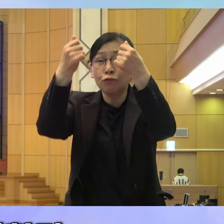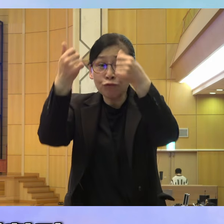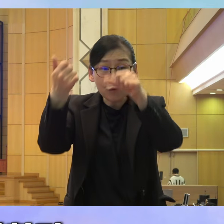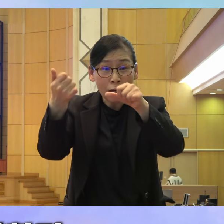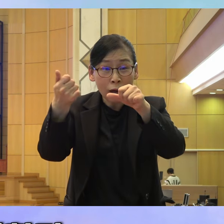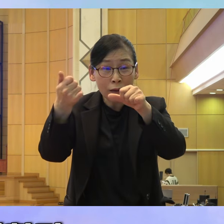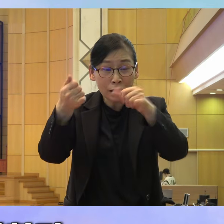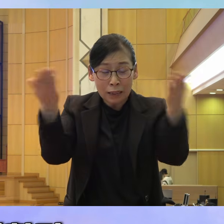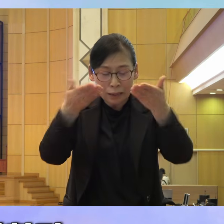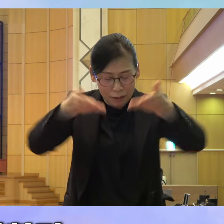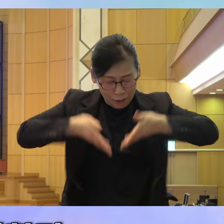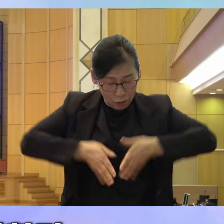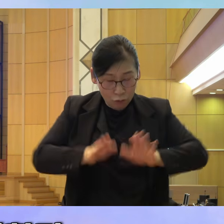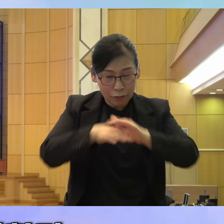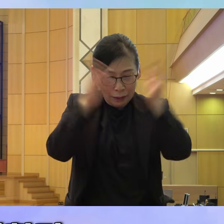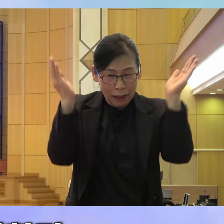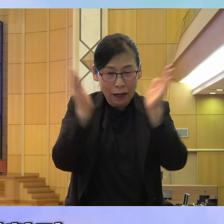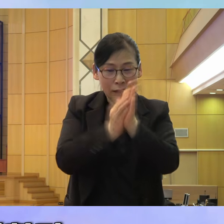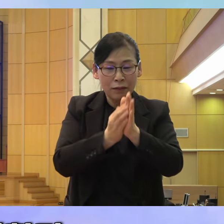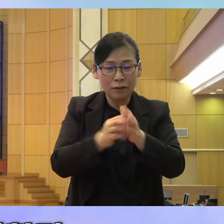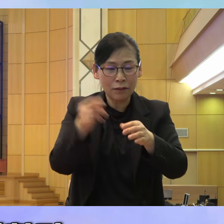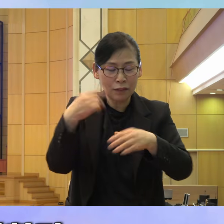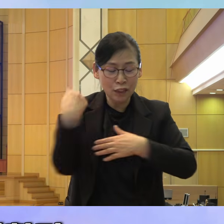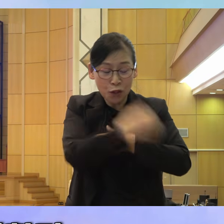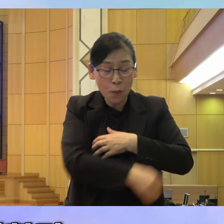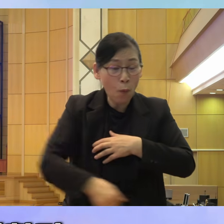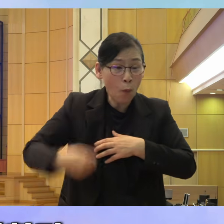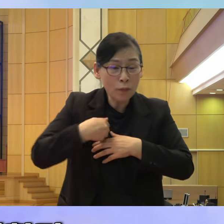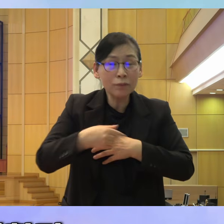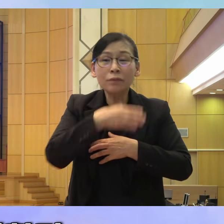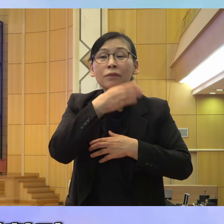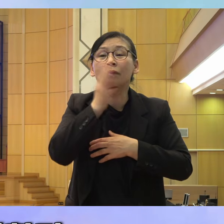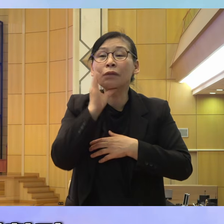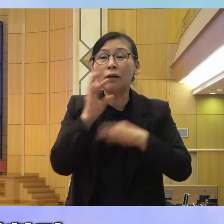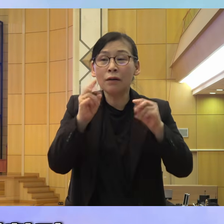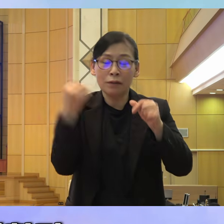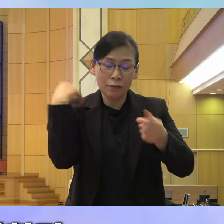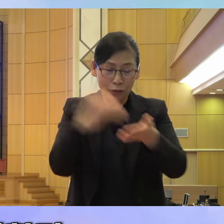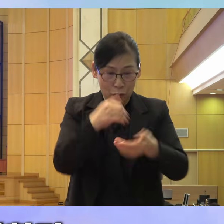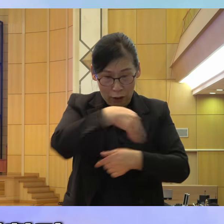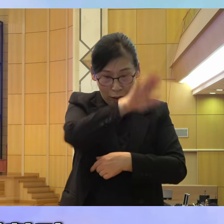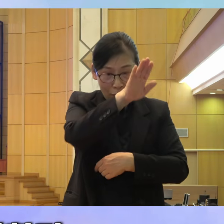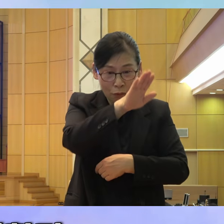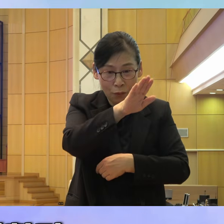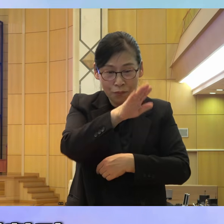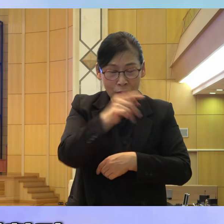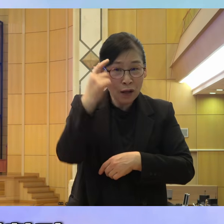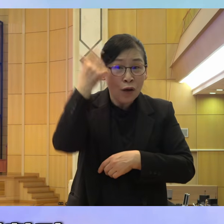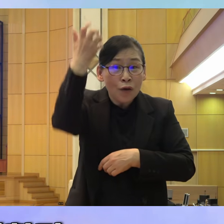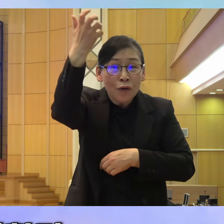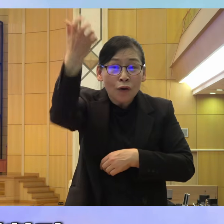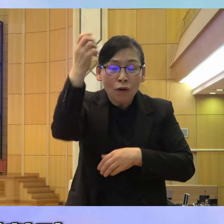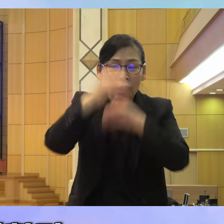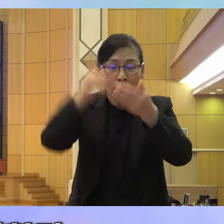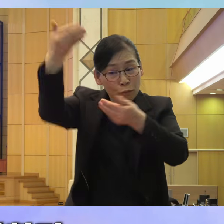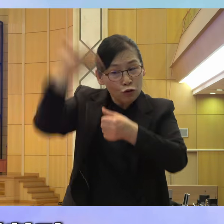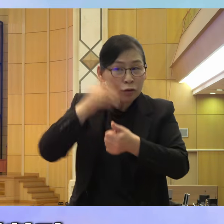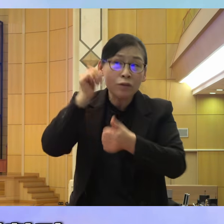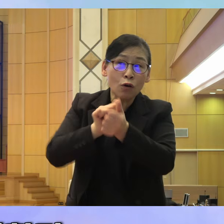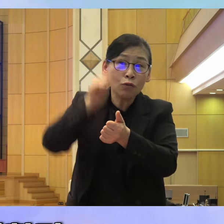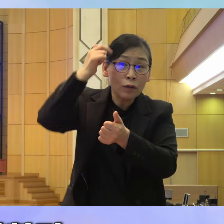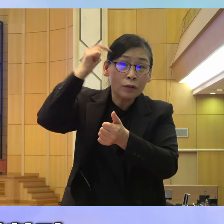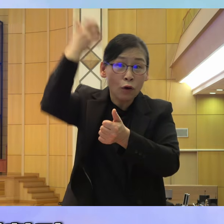죽으면 흙은 몸뚱아리, 육체는 흙으로 돌아가고 영은 하나님이 주신